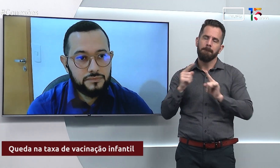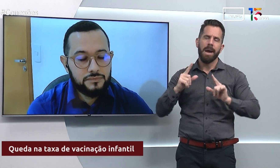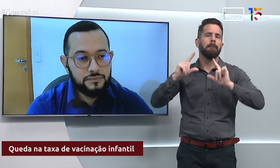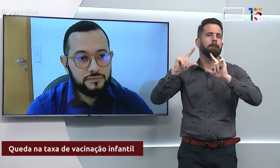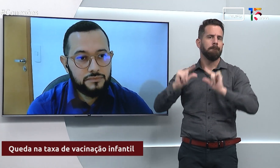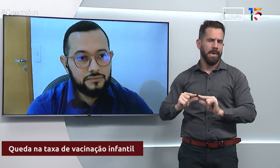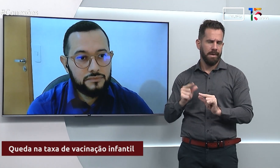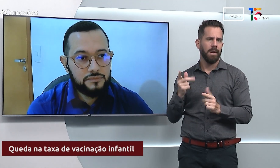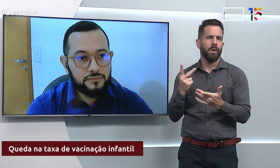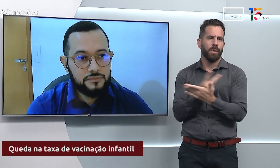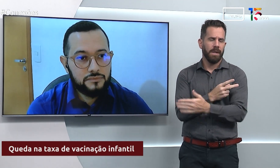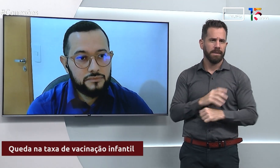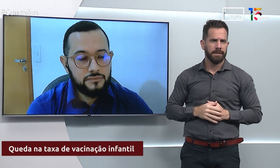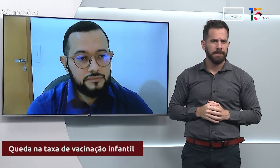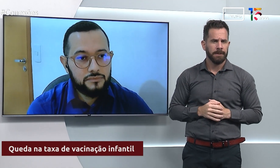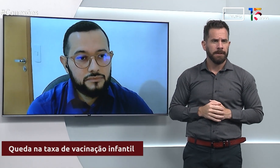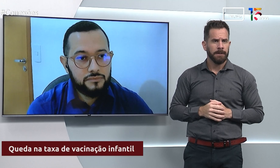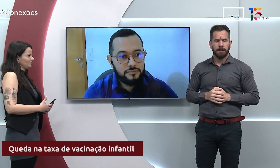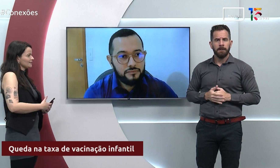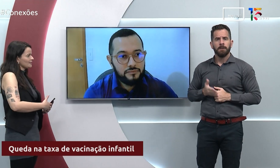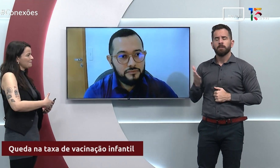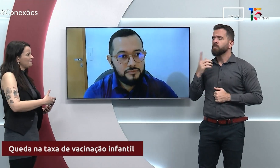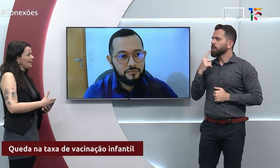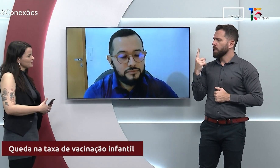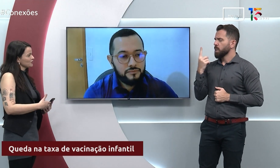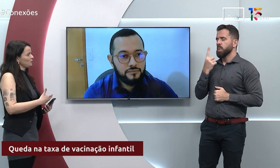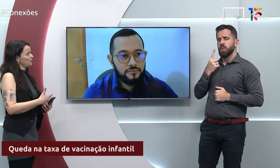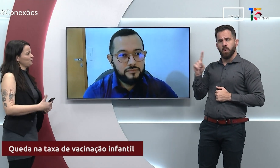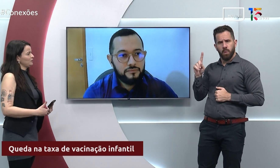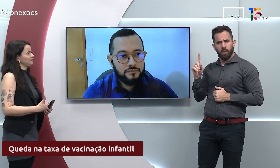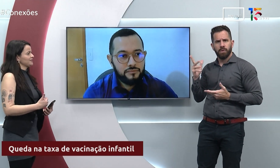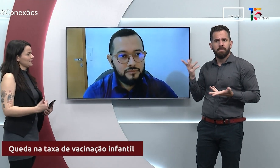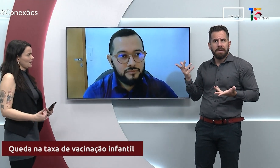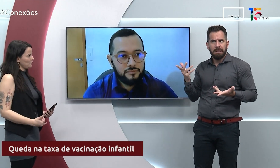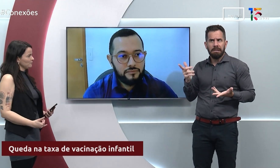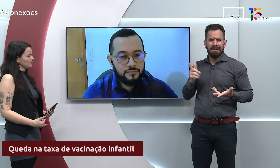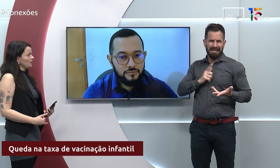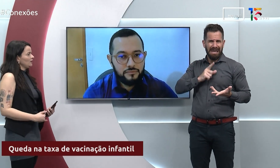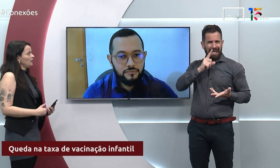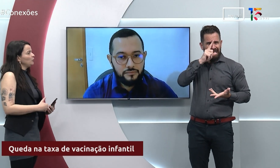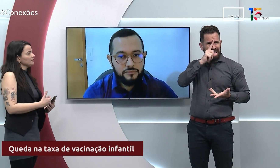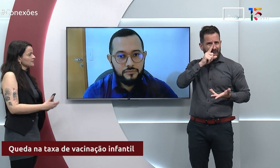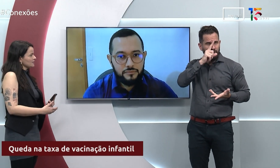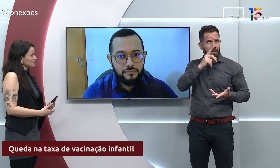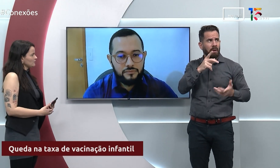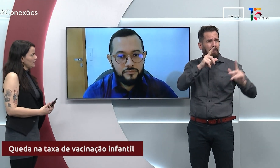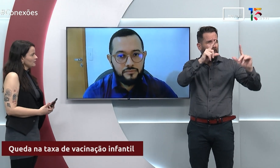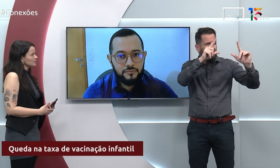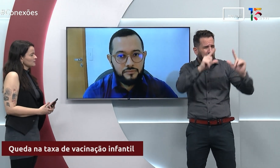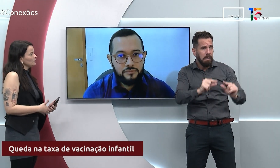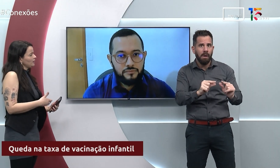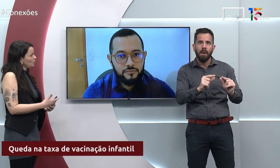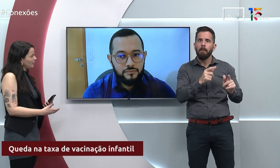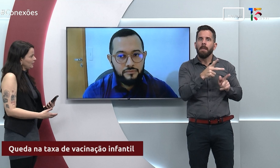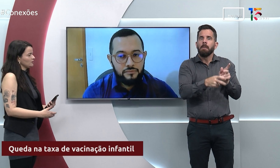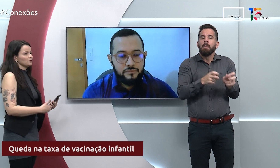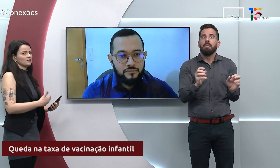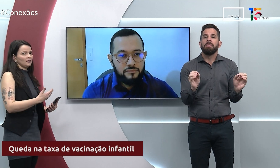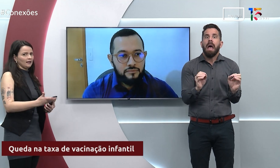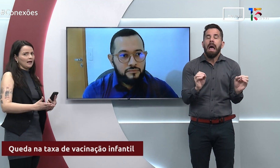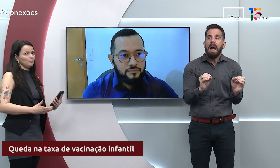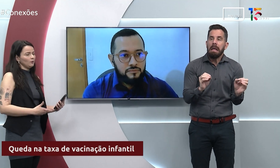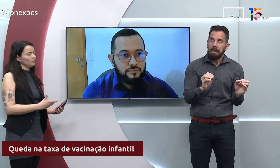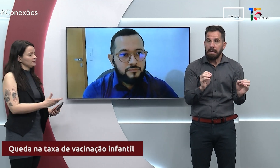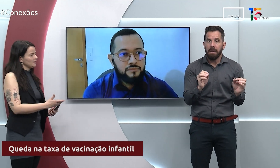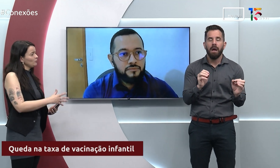Ronaldo, qual que é o risco dessa baixa cobertura vacinal? Muitas dessas doenças são recorrentes,